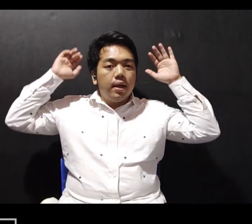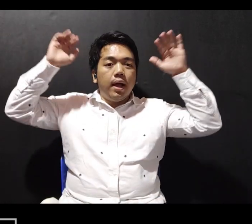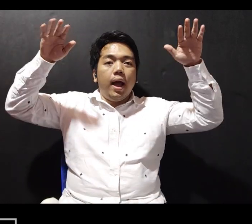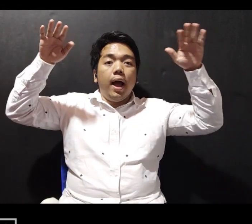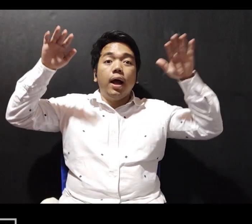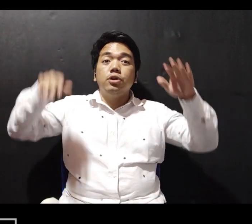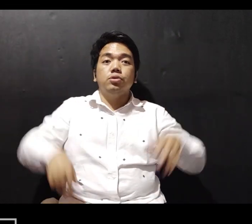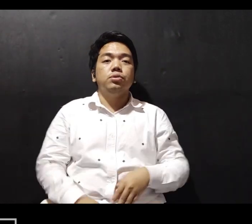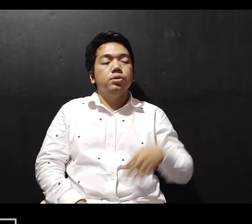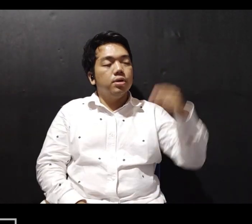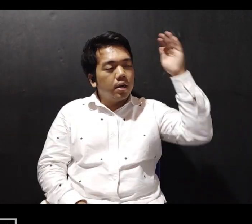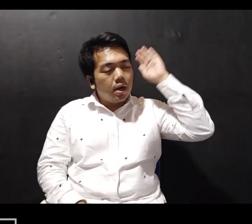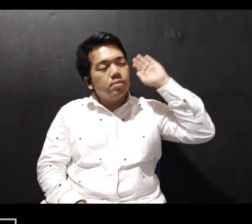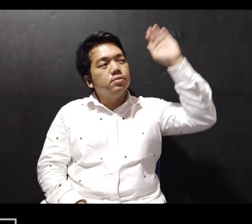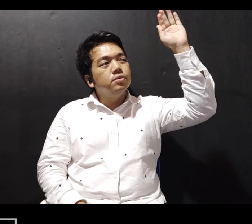pertolongan.